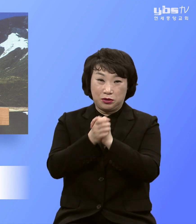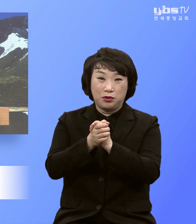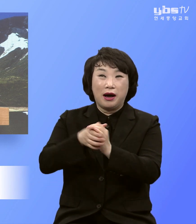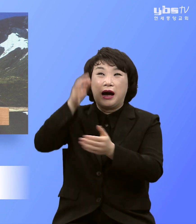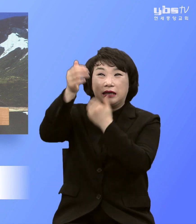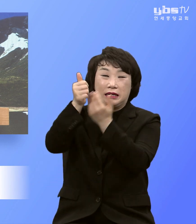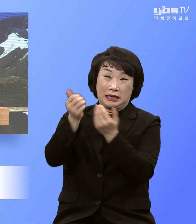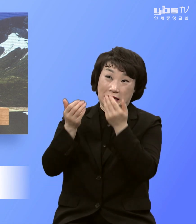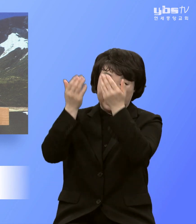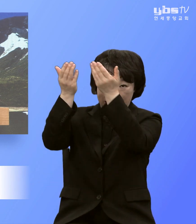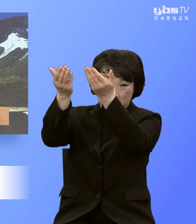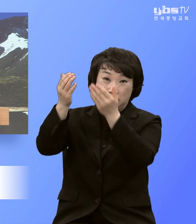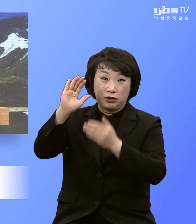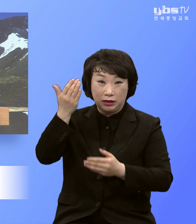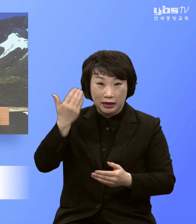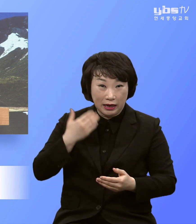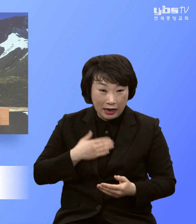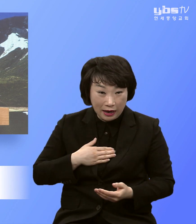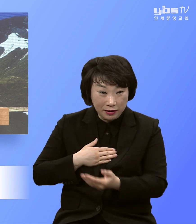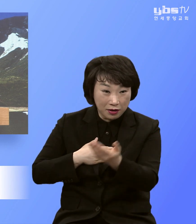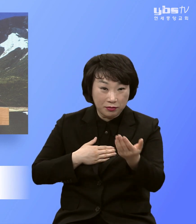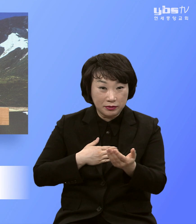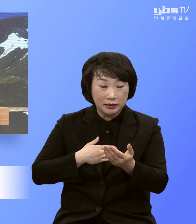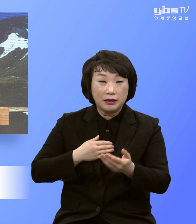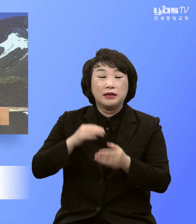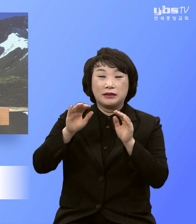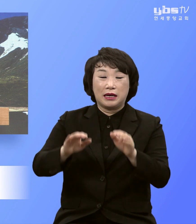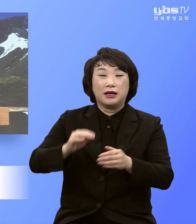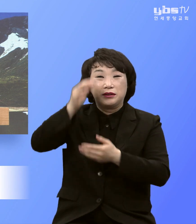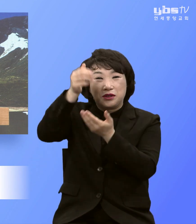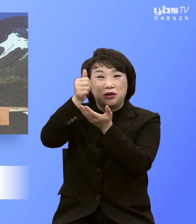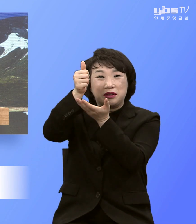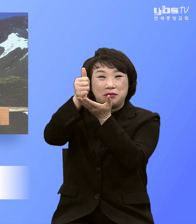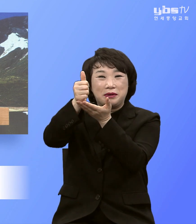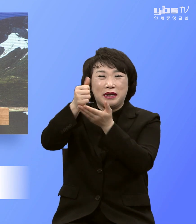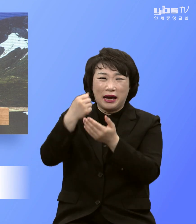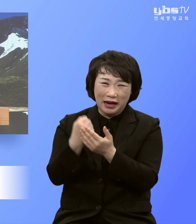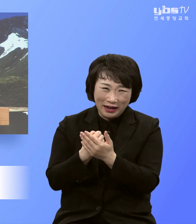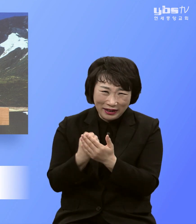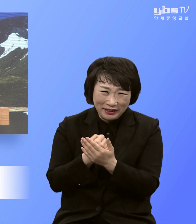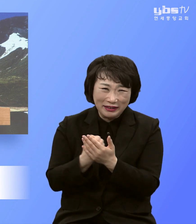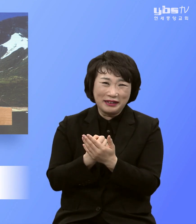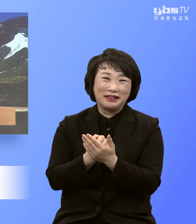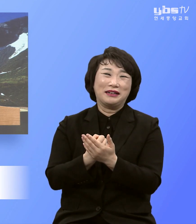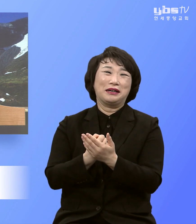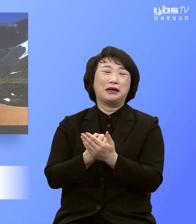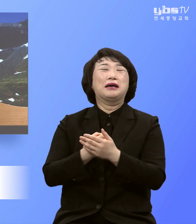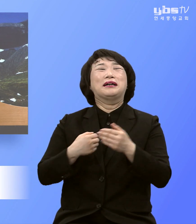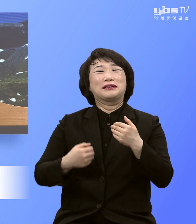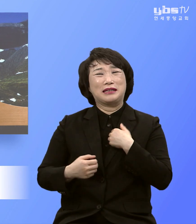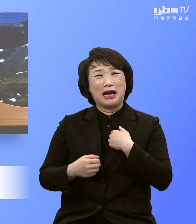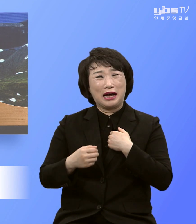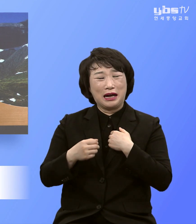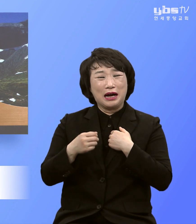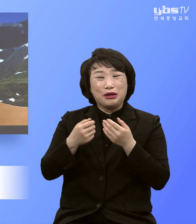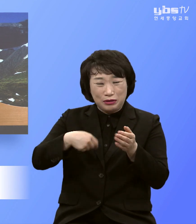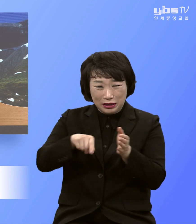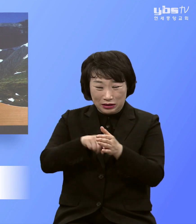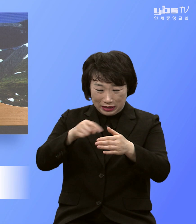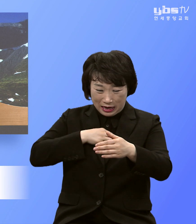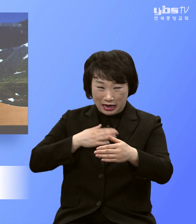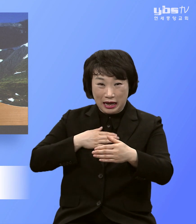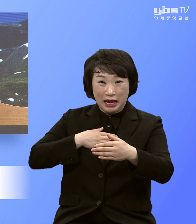하나님께 올려지는 것은, 그래서 성령이 말할 수 없는 탄식으로 나를 위해서 내